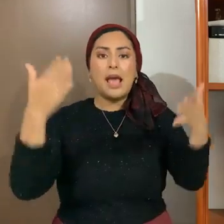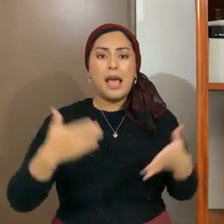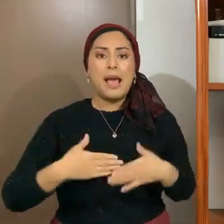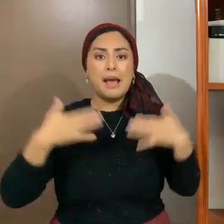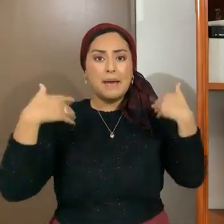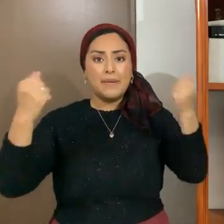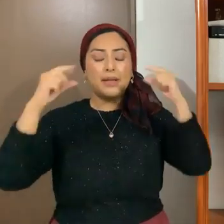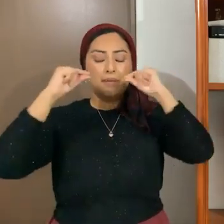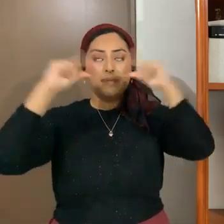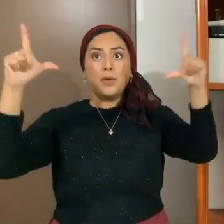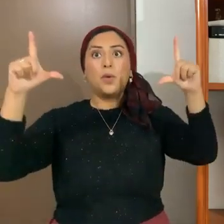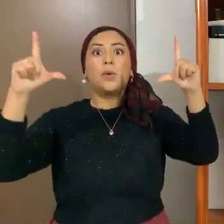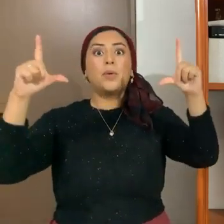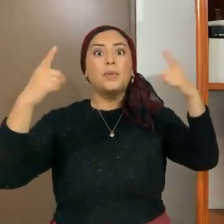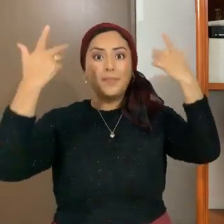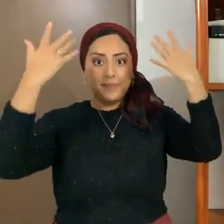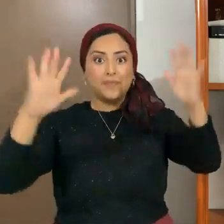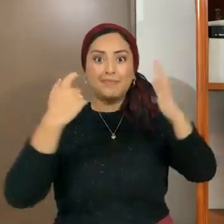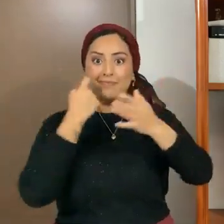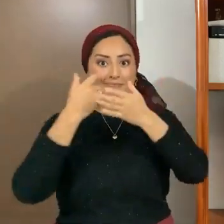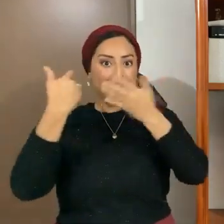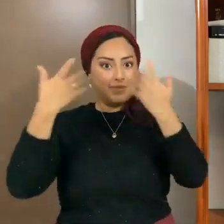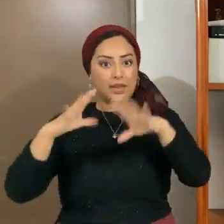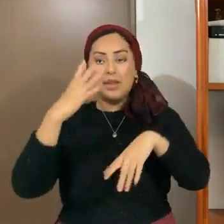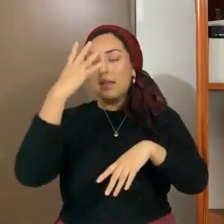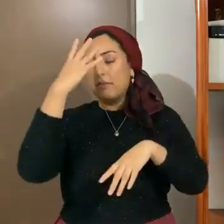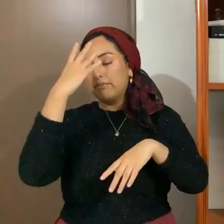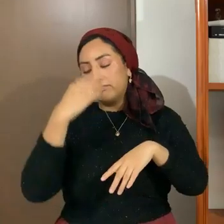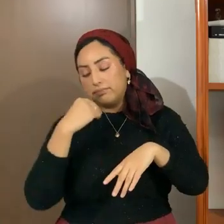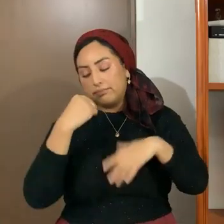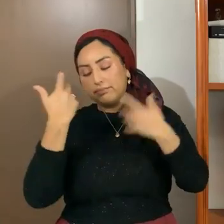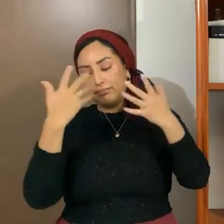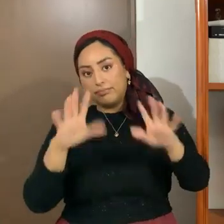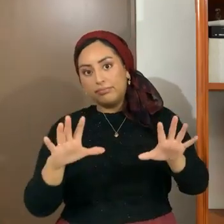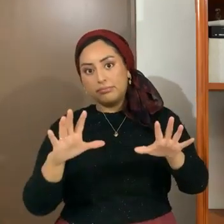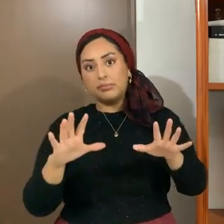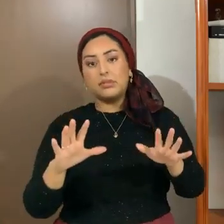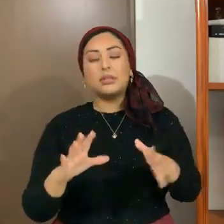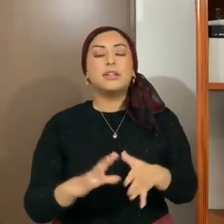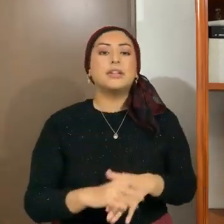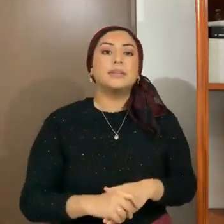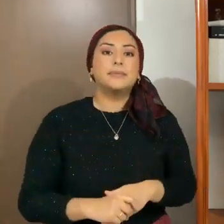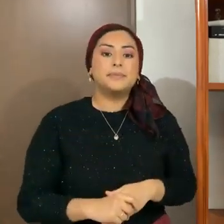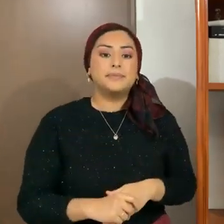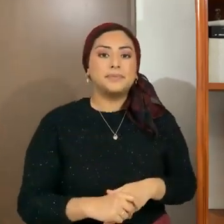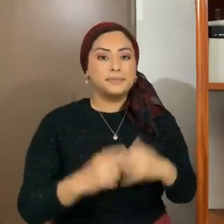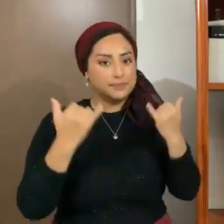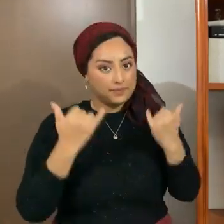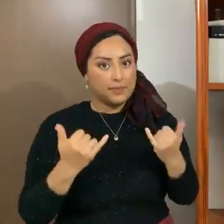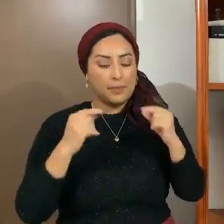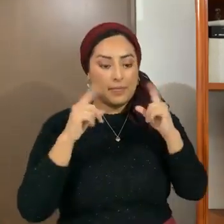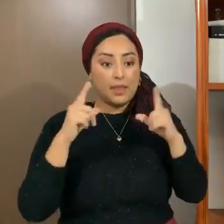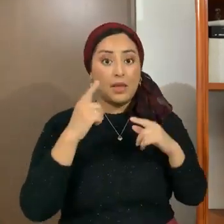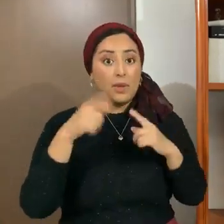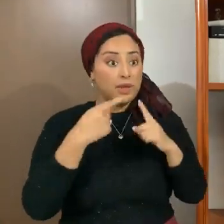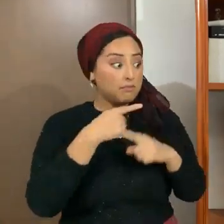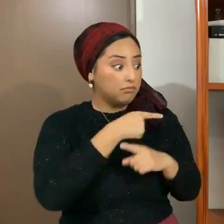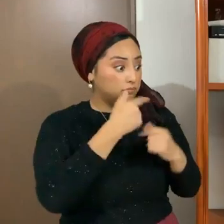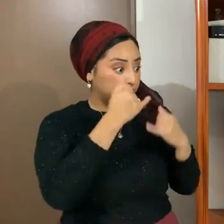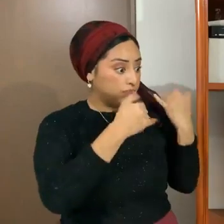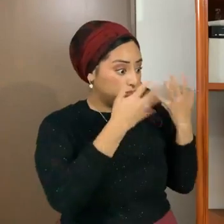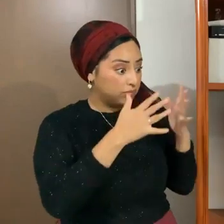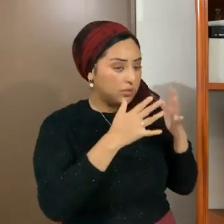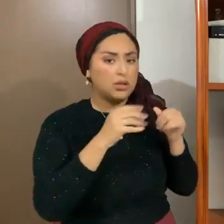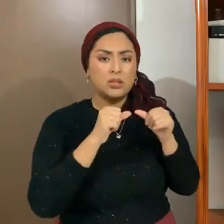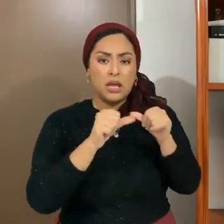ánimo, despiértate. Ya descansaste muy bien ayer en la noche y si te faltó otro poquito, terminando la administración puedes